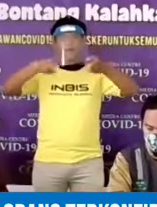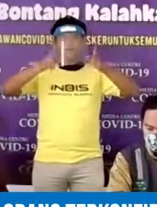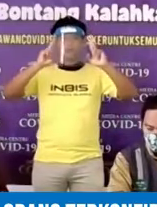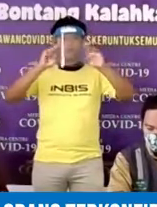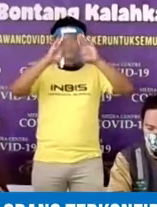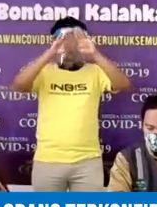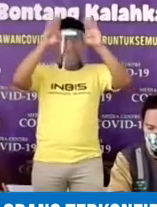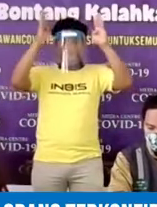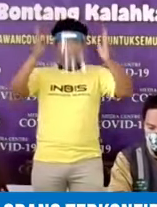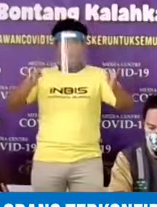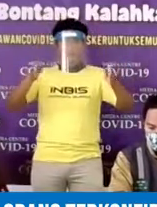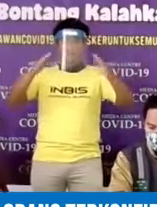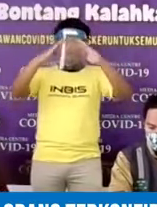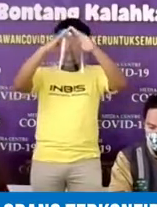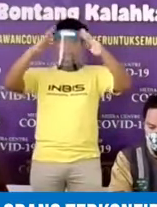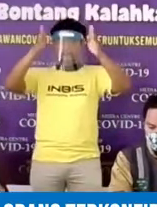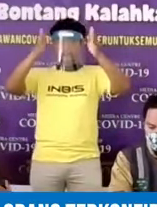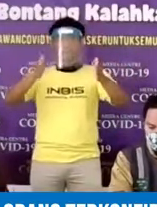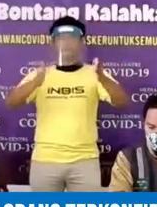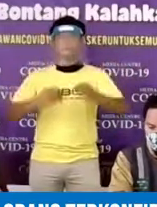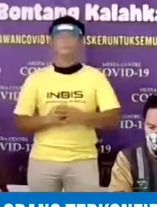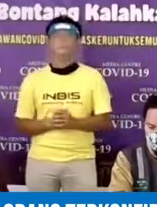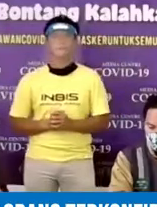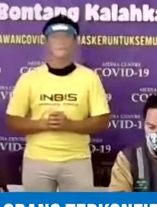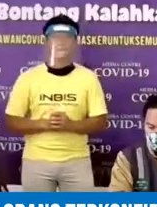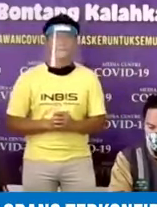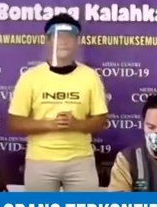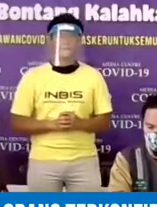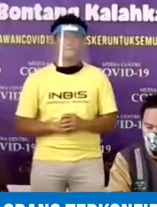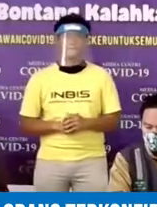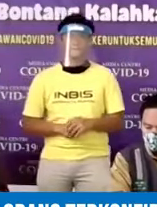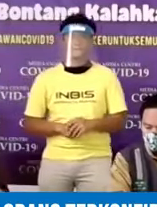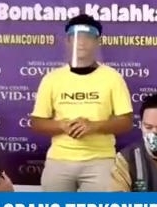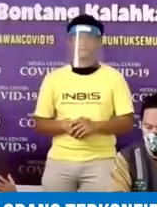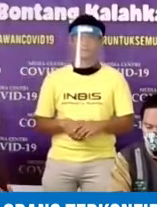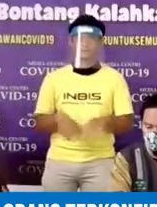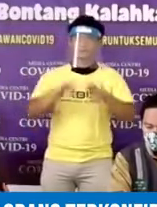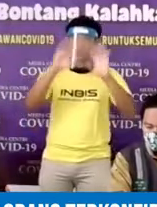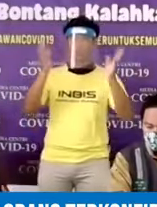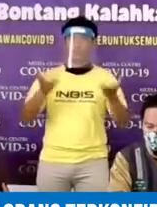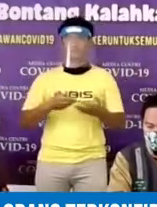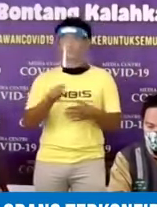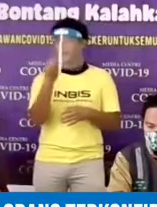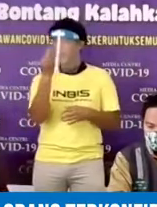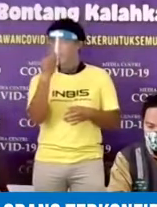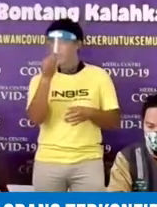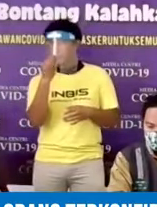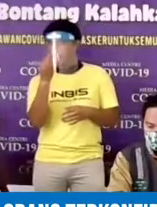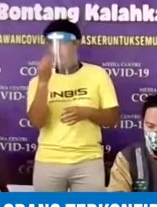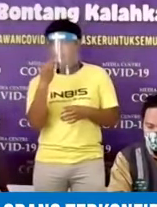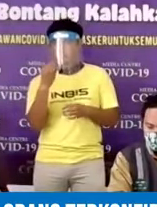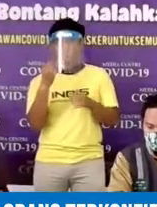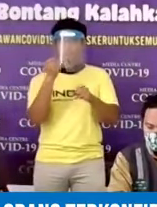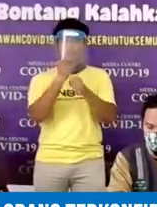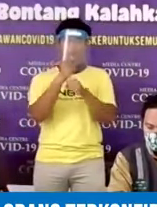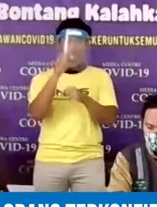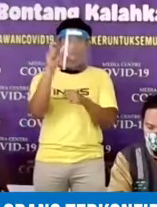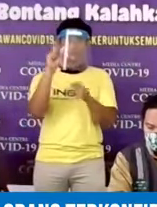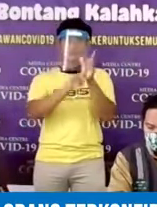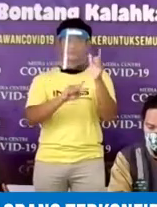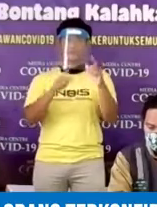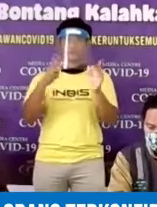seluruh studio 6 gym umbian sebelumnya kita kumpulkan catering beberapa waktu yang lalu kita kumpulkan juga eh